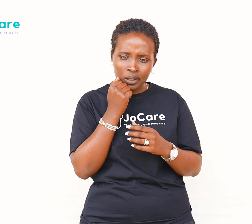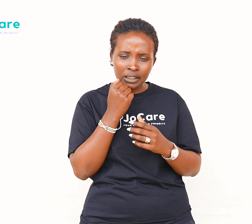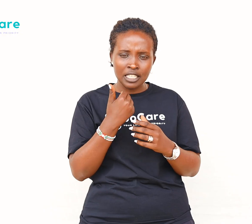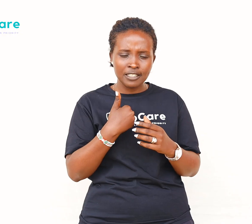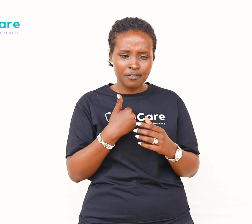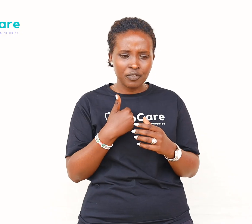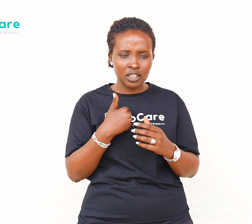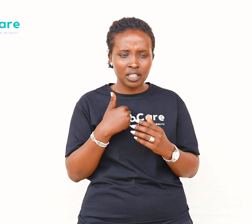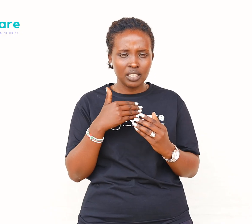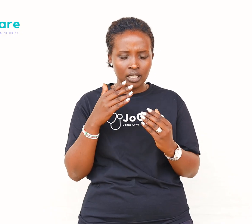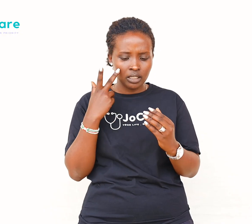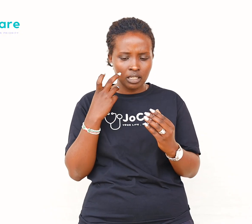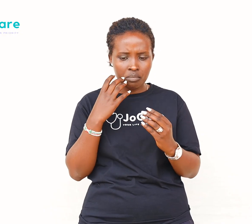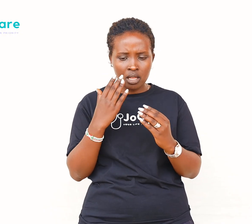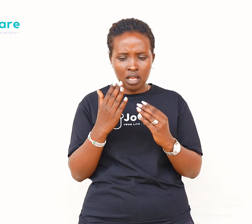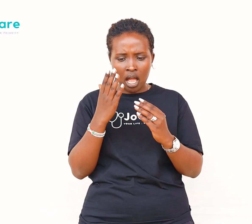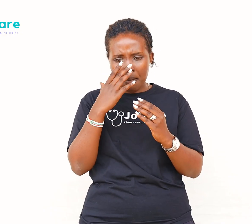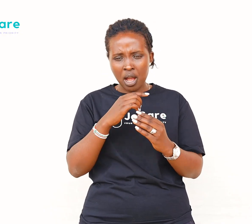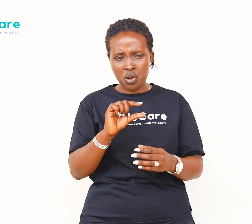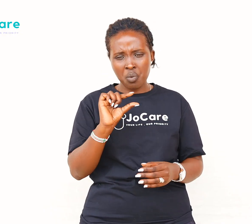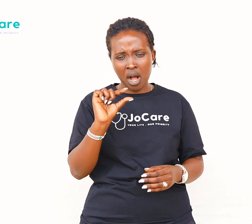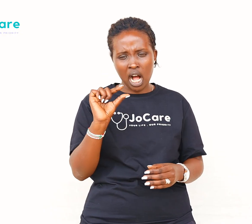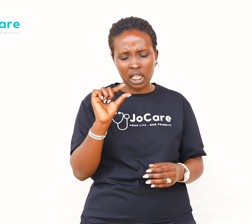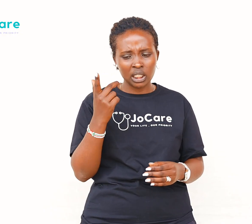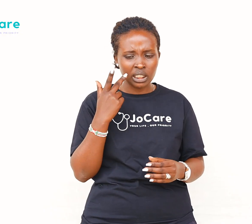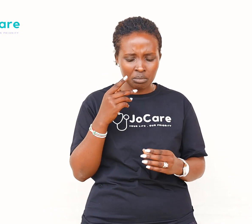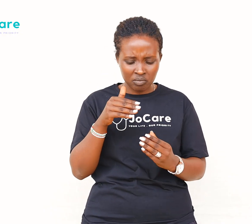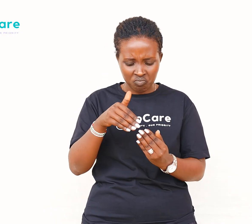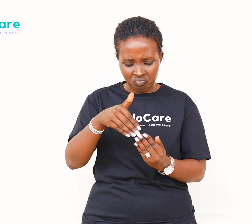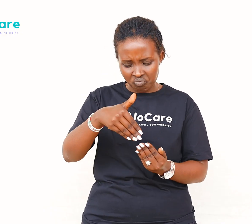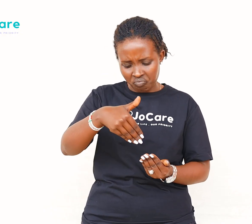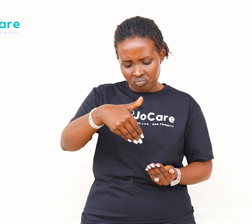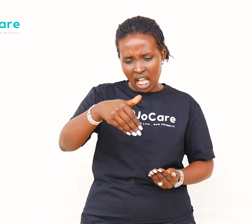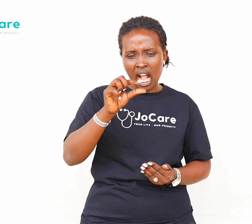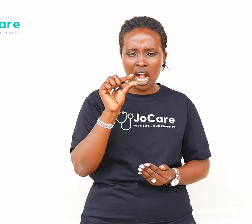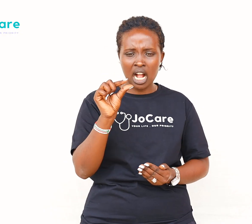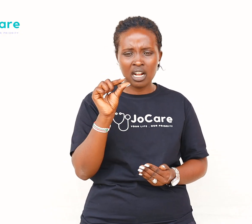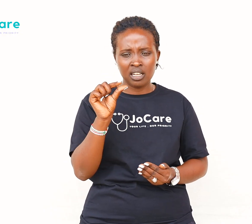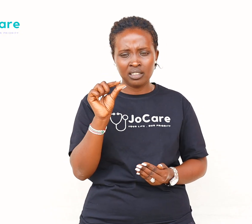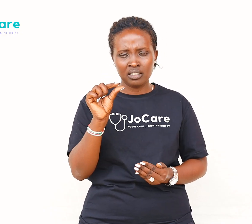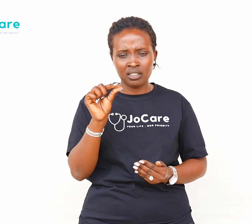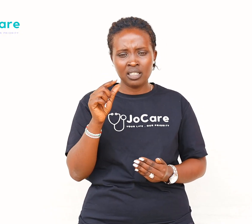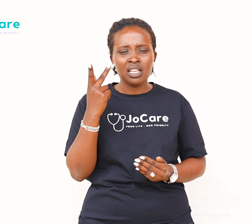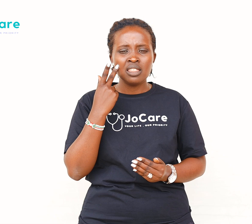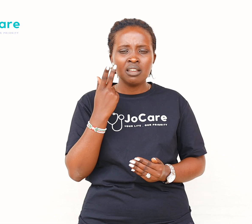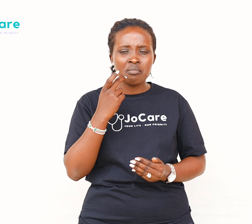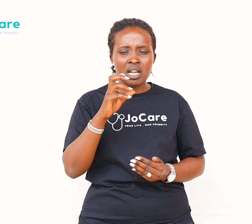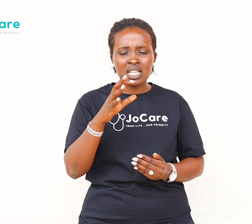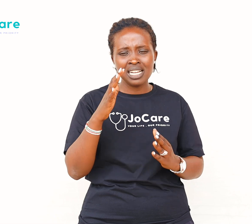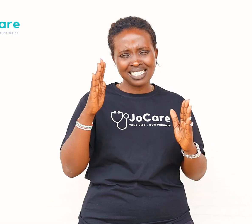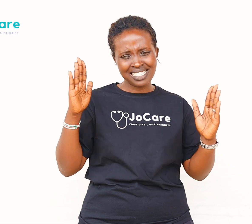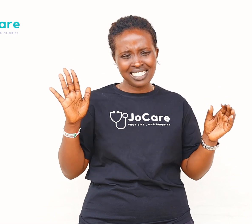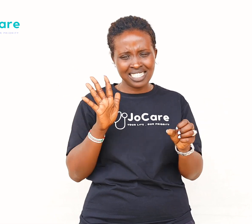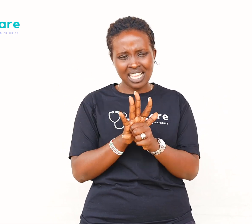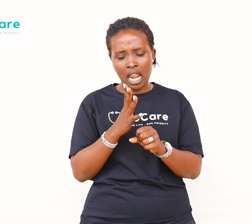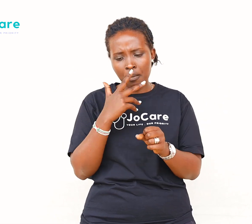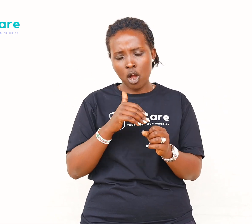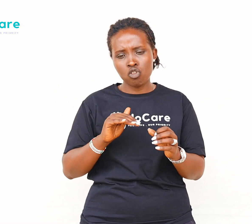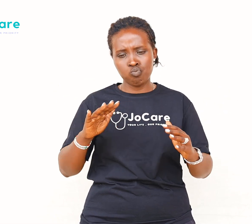zifite ingano y'abantu batoya, yego kotegisi zifite ingano y'abantu bisumbuyeho, ndetse n'abanini cyane, ababyibushye. Bivuze